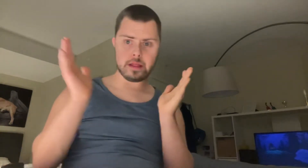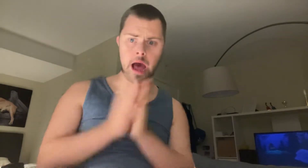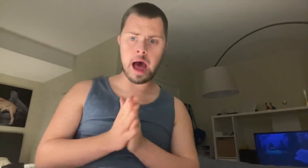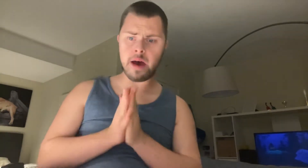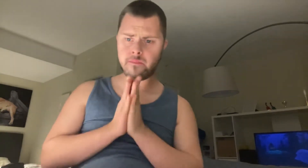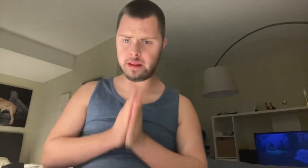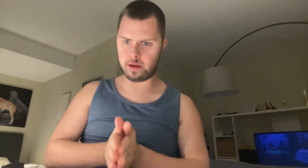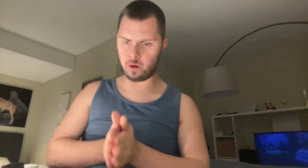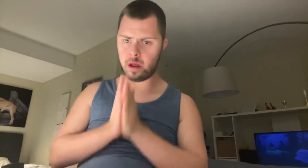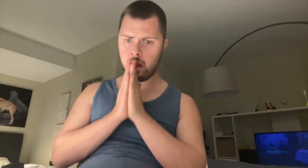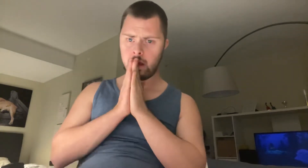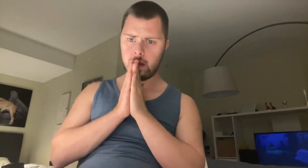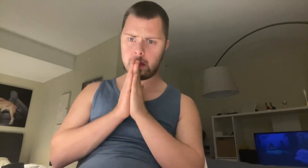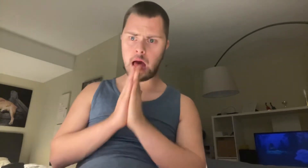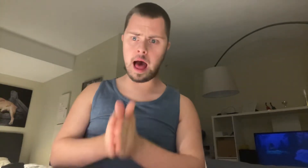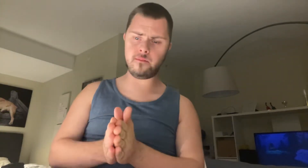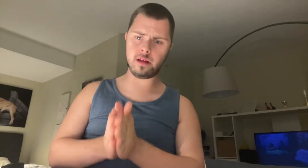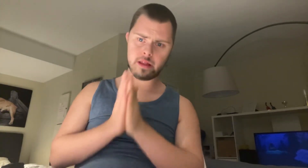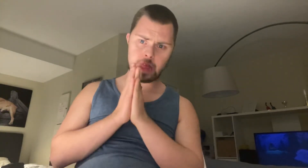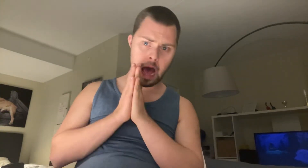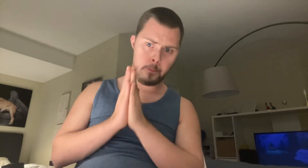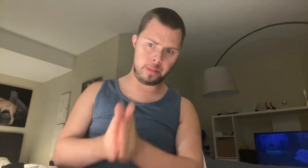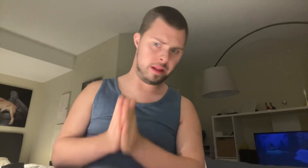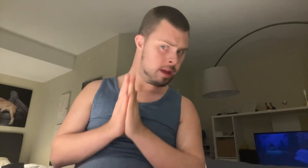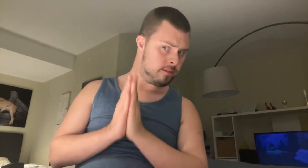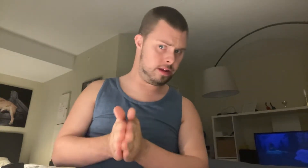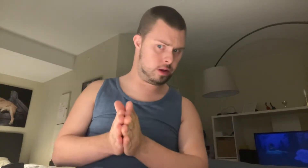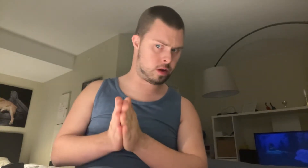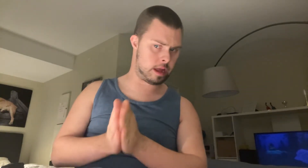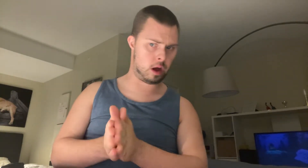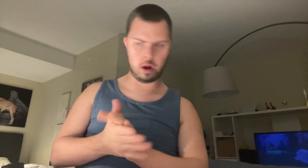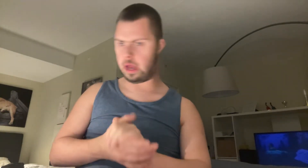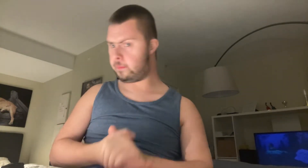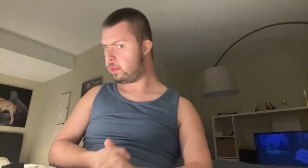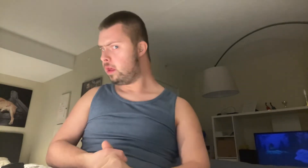Den här videon, det här min videokanal,